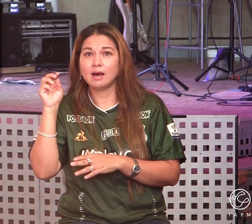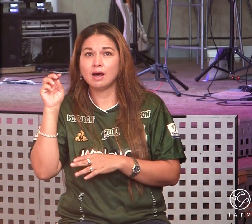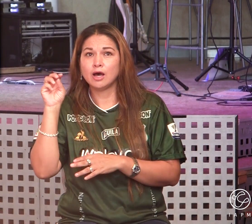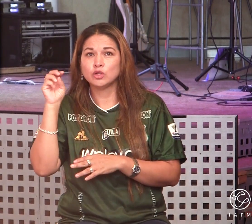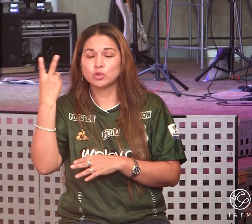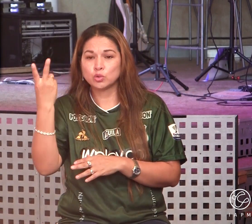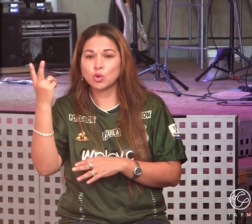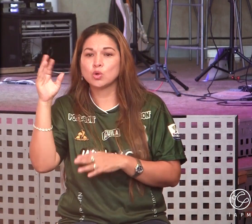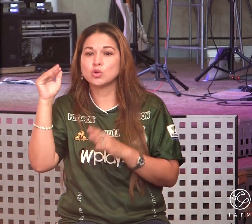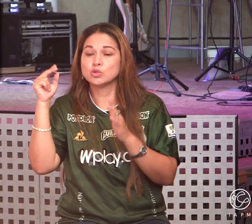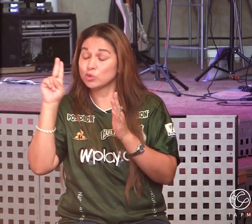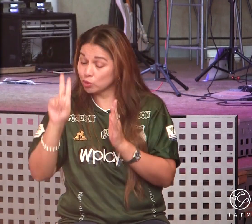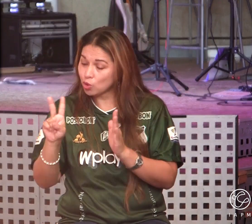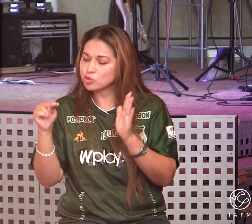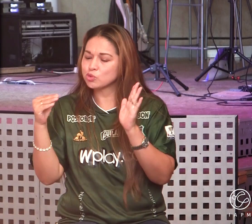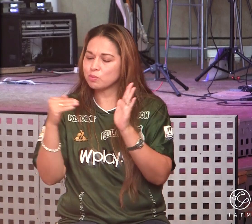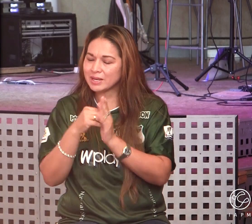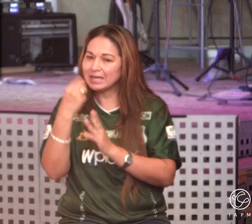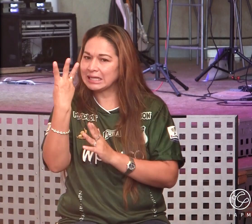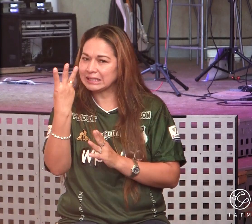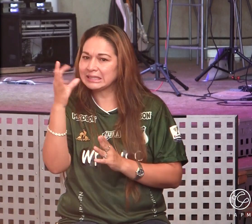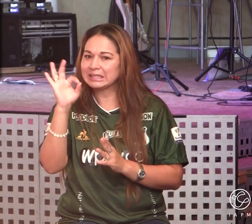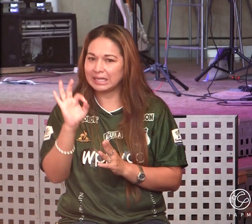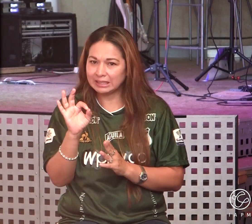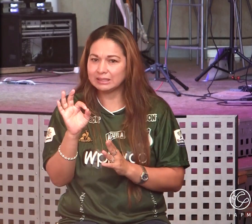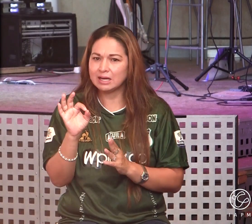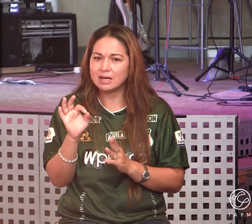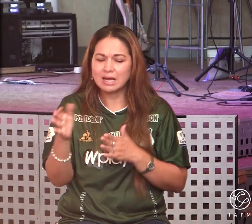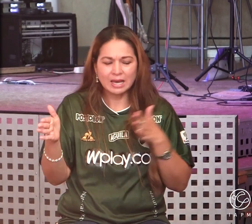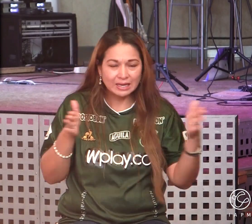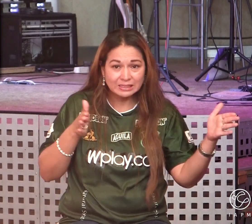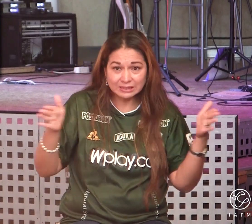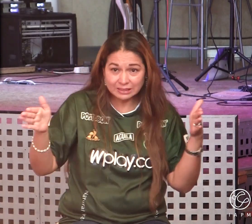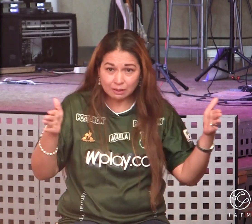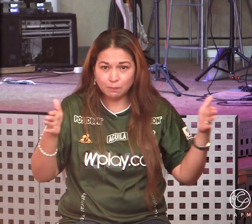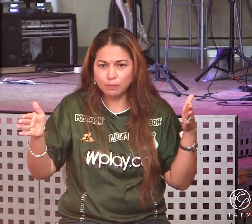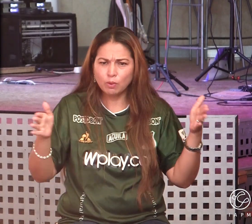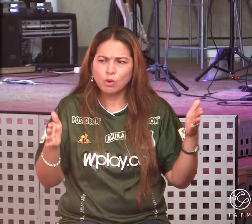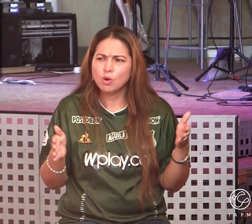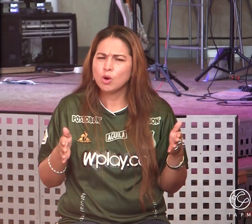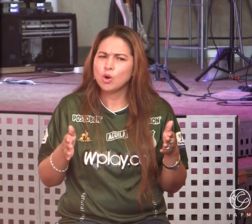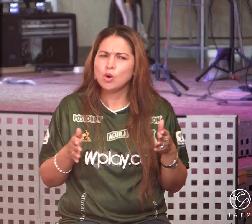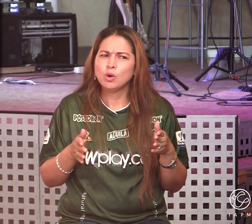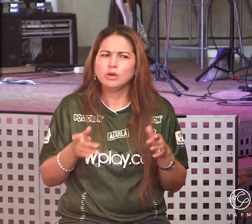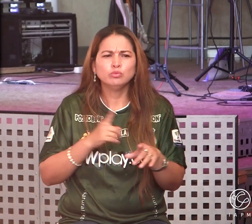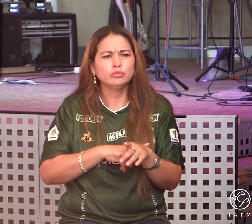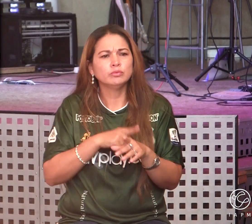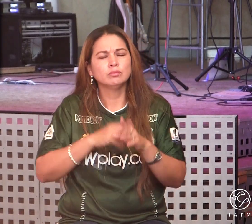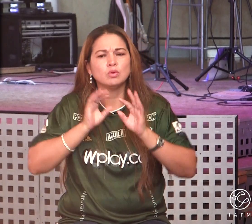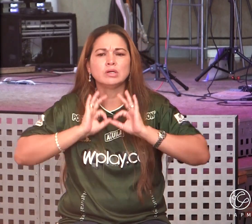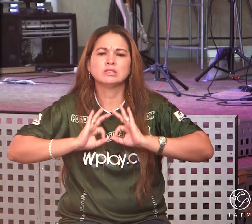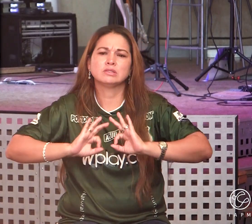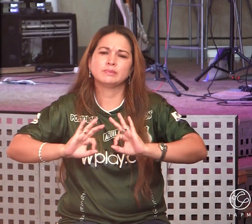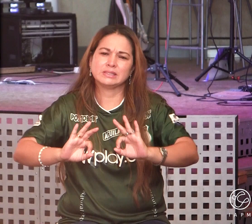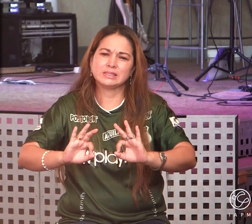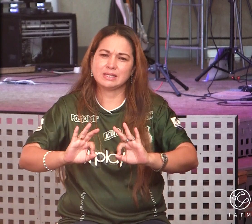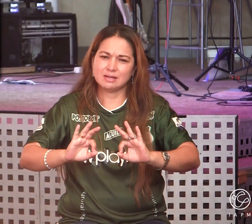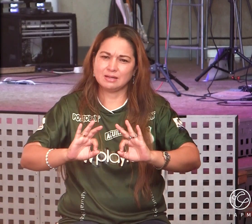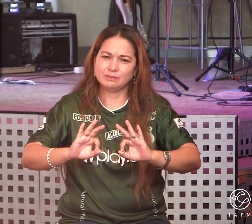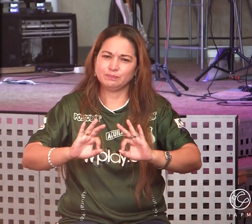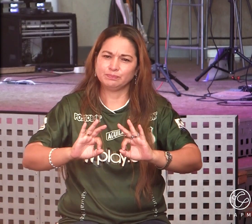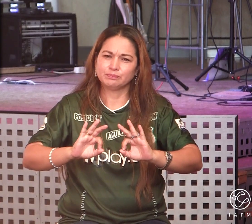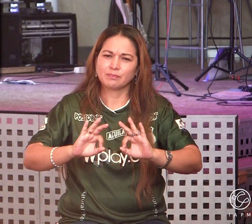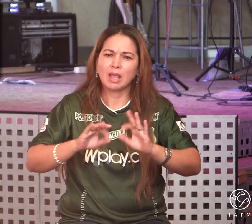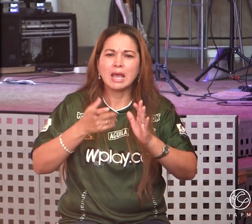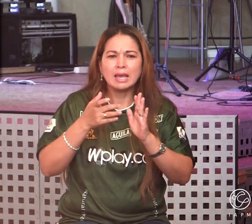lo que hablamos en ese tiempo es que había como un desajuste en las estructuras espirituales en los aires,